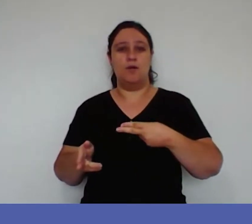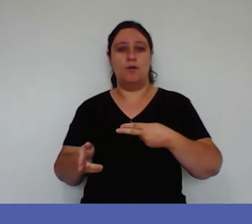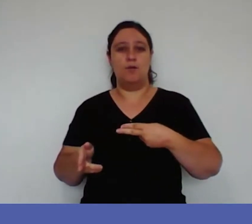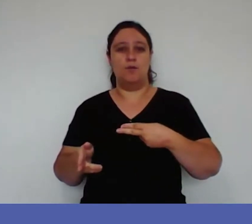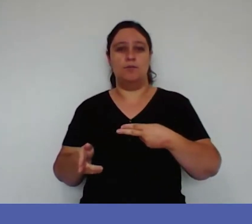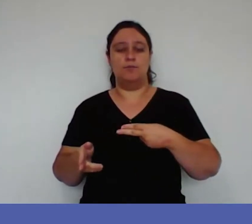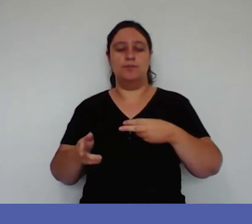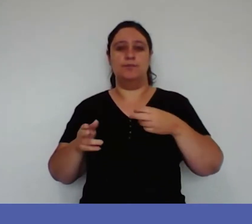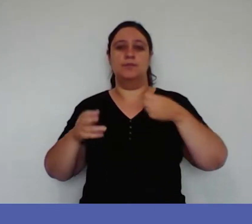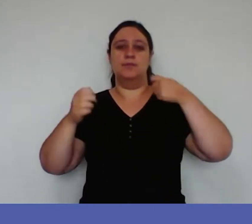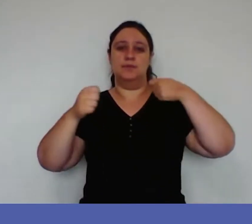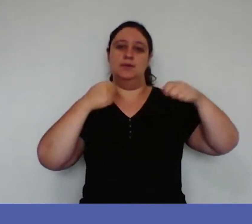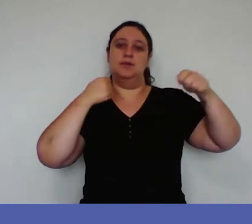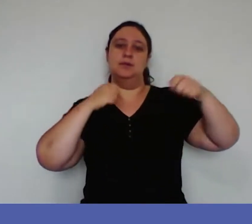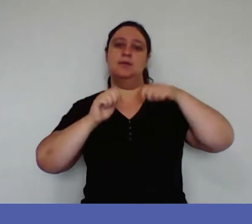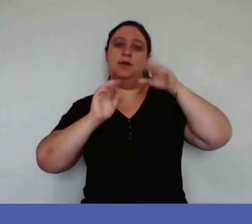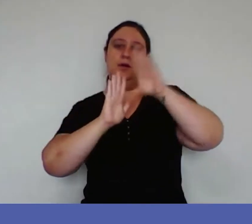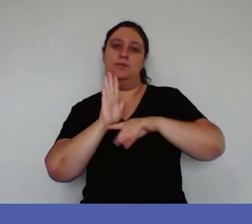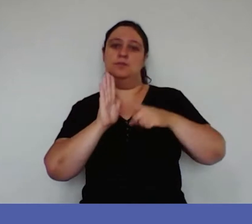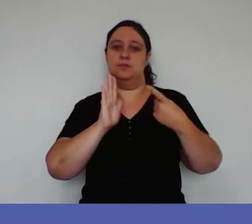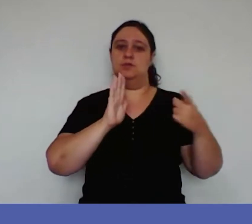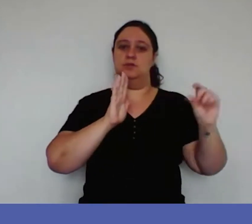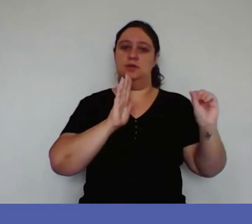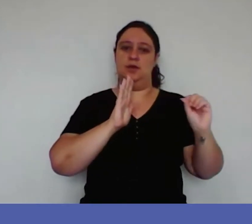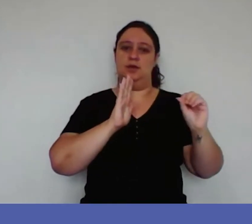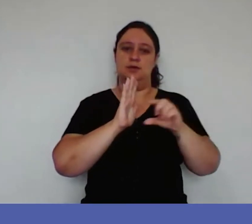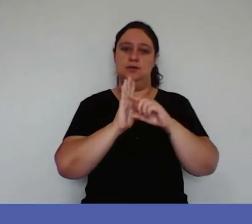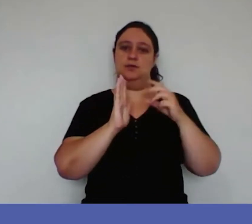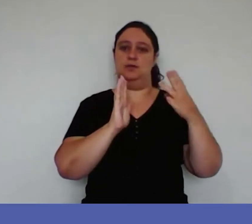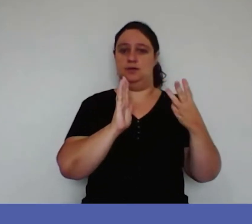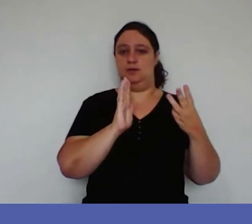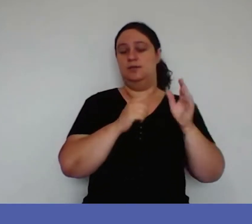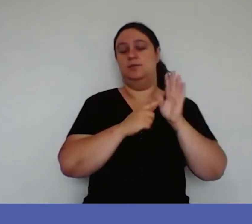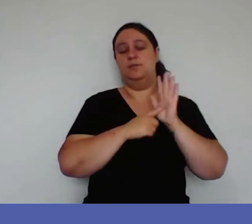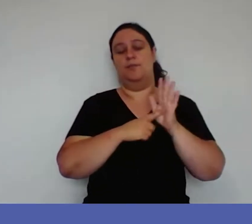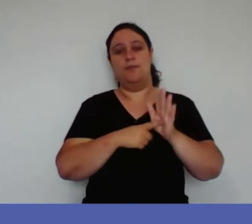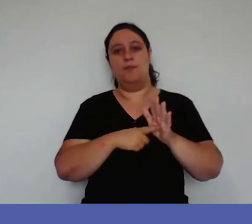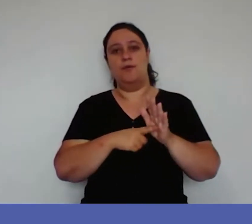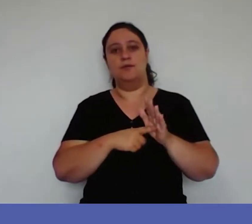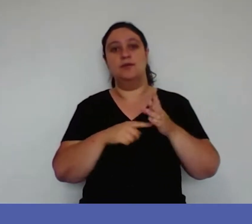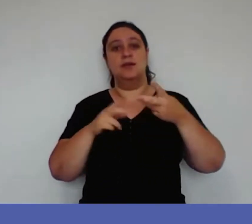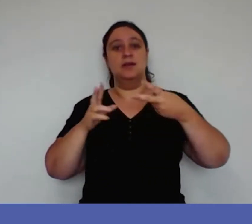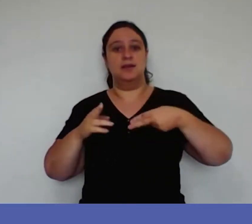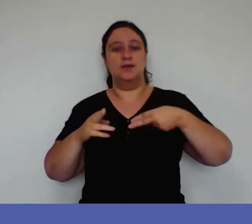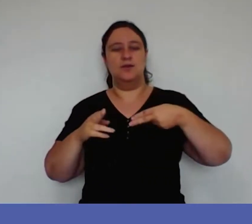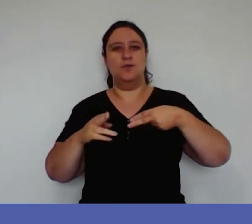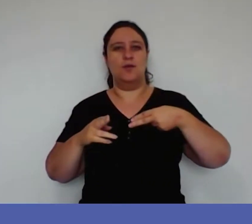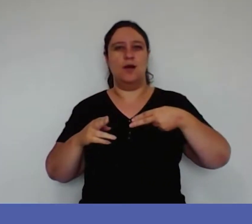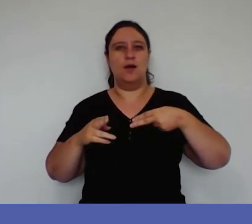3, como gotas do orvalho, o Senhor fará o quê?